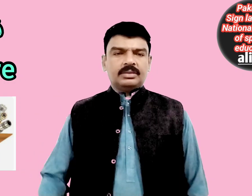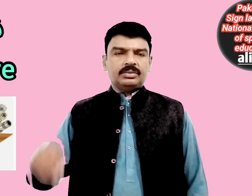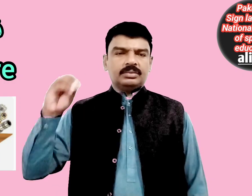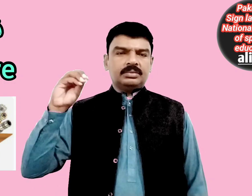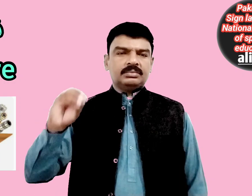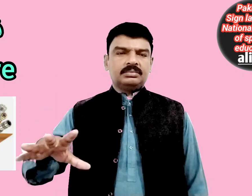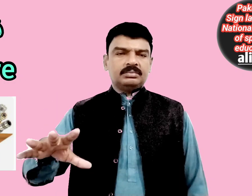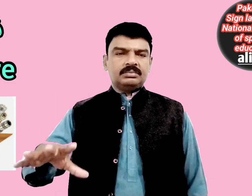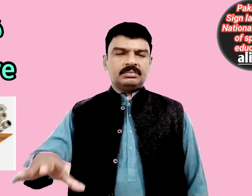فالتو